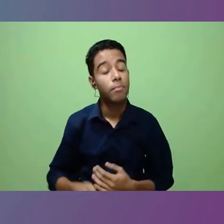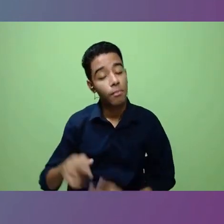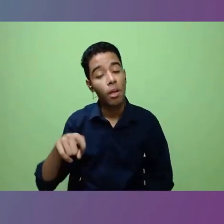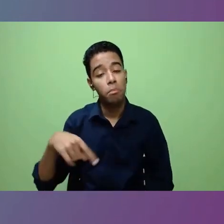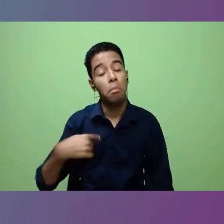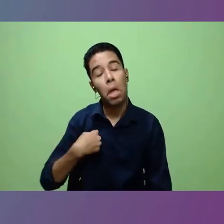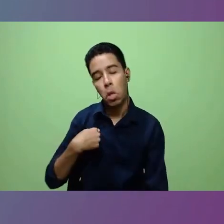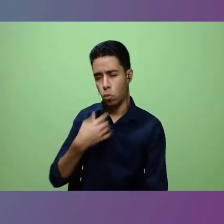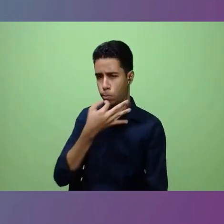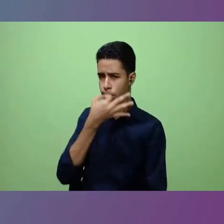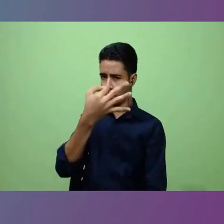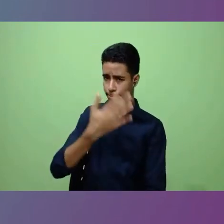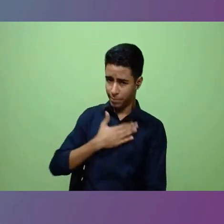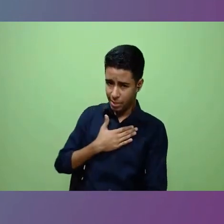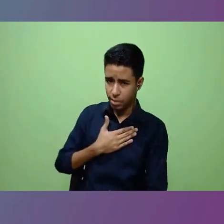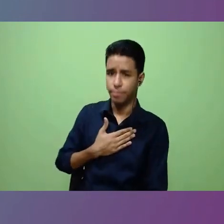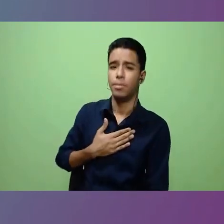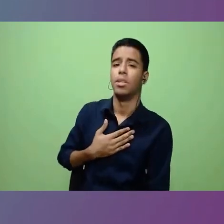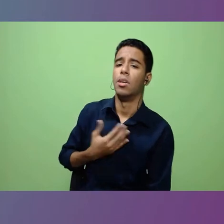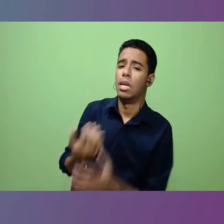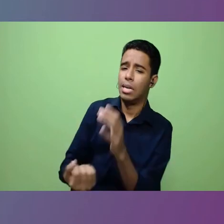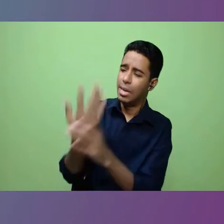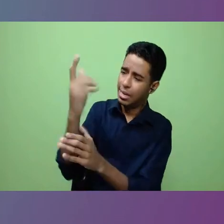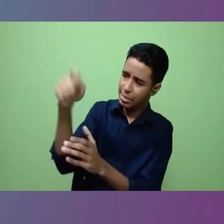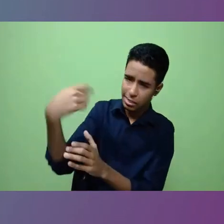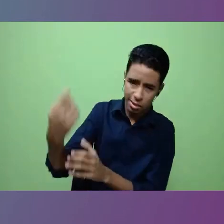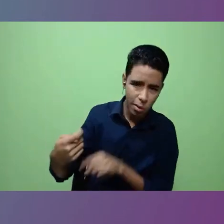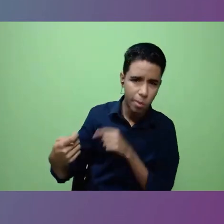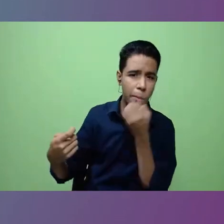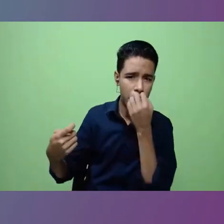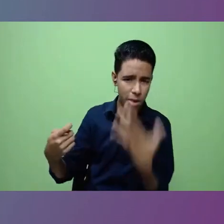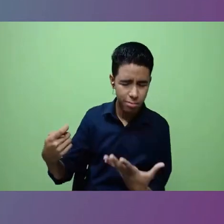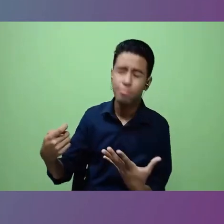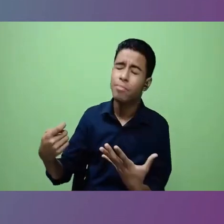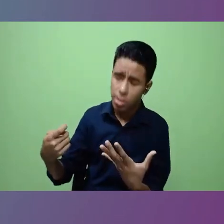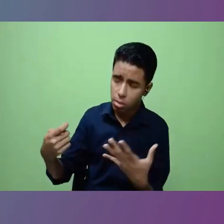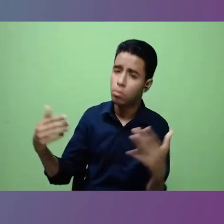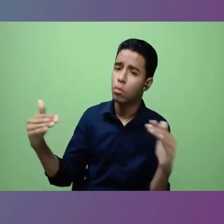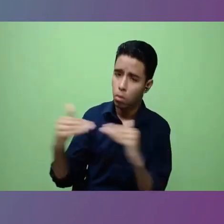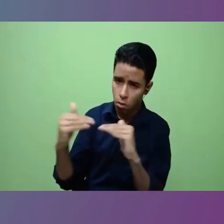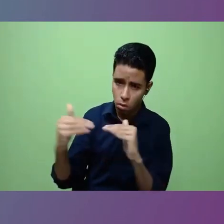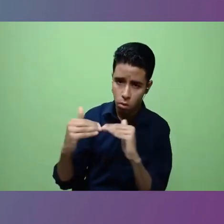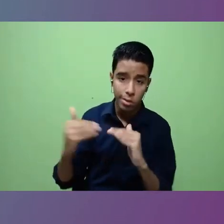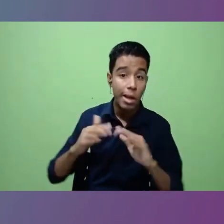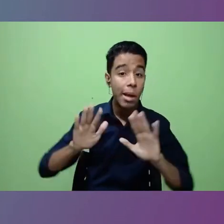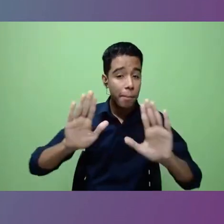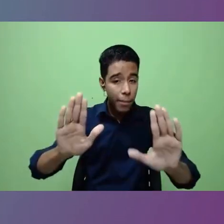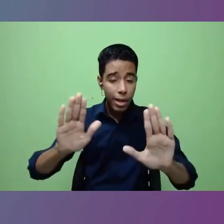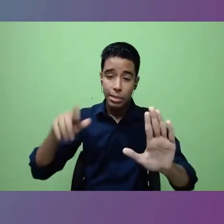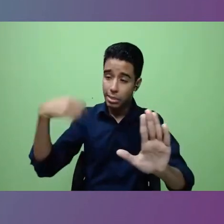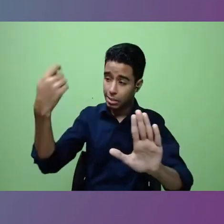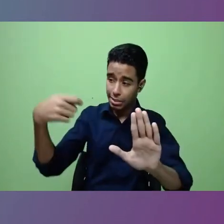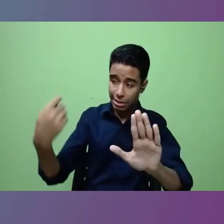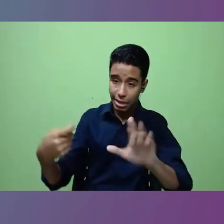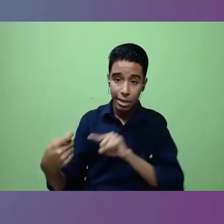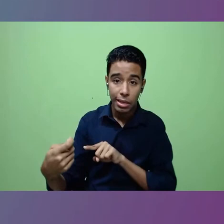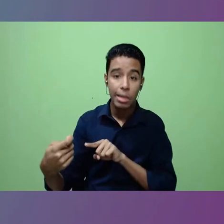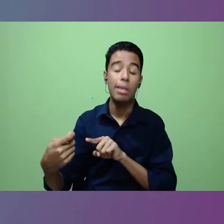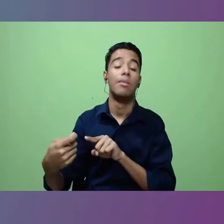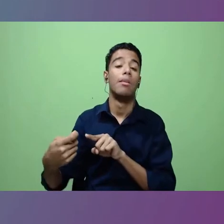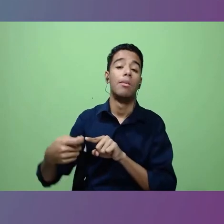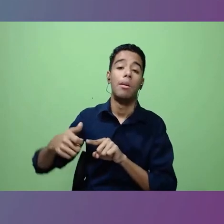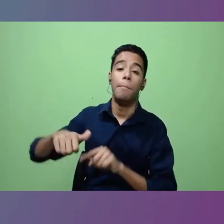de sinal? Claro, acho muito válido a criação de sinal. Só que esses sinais, eles precisam ser criados de maneira mais